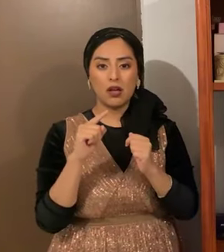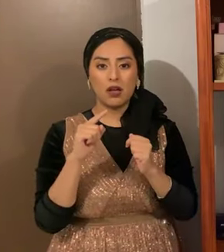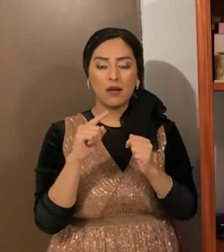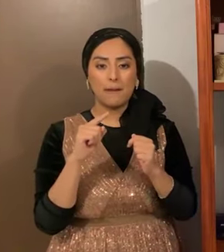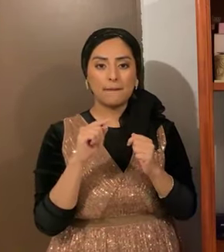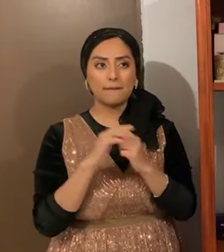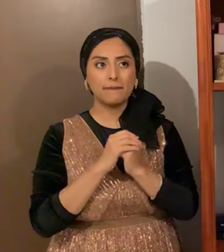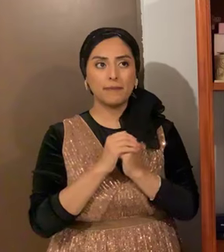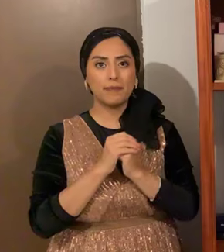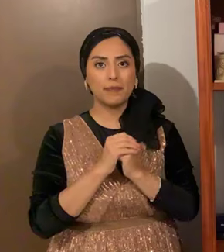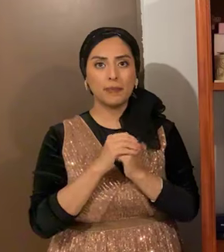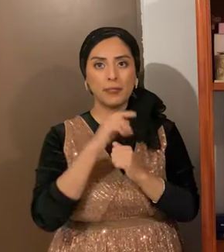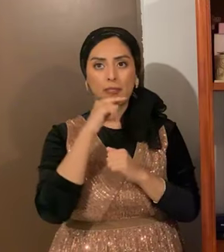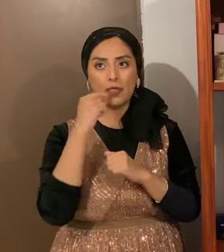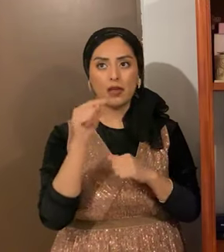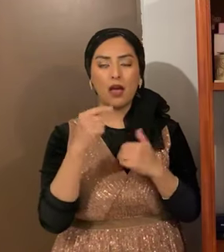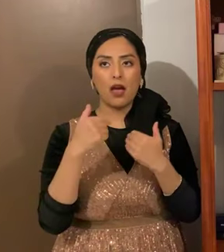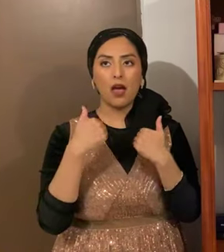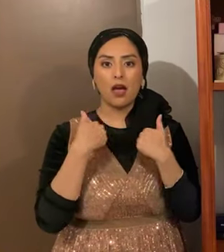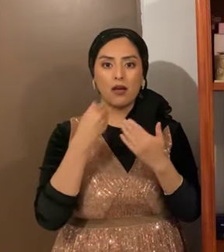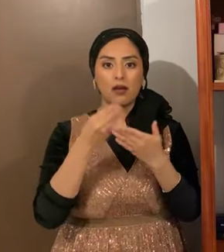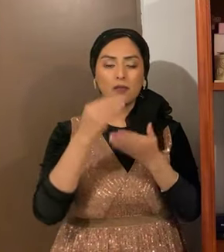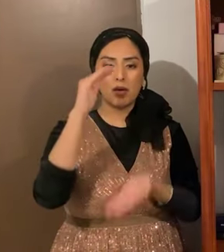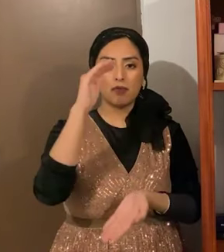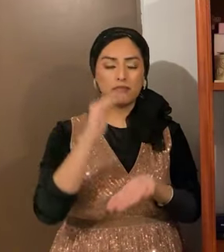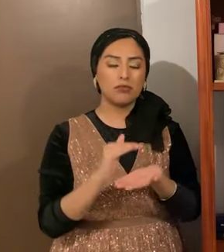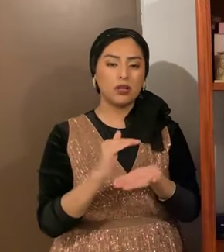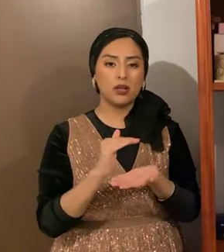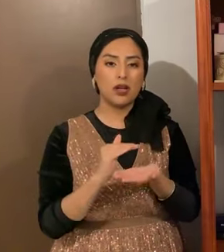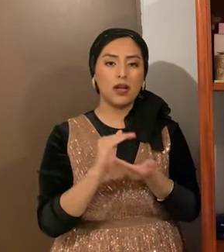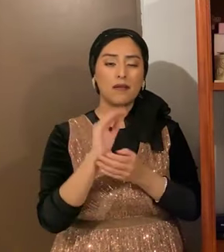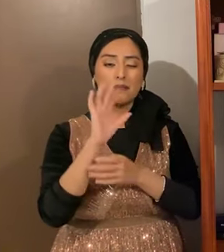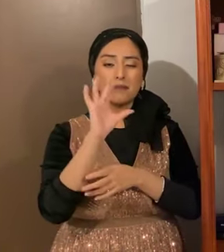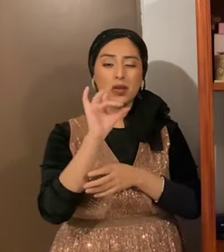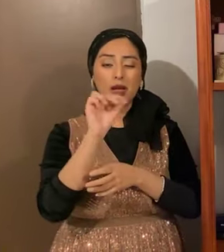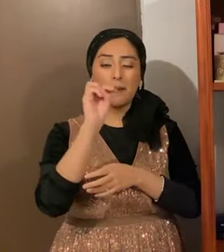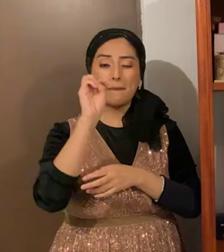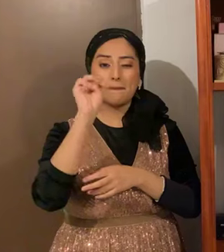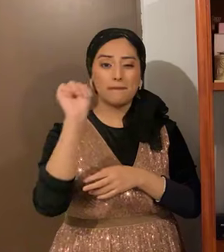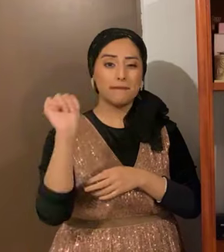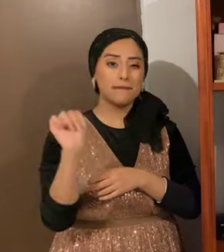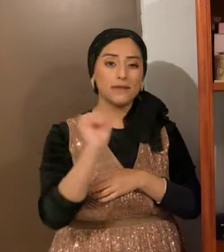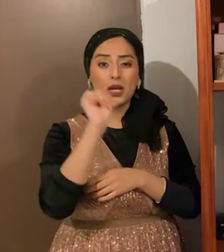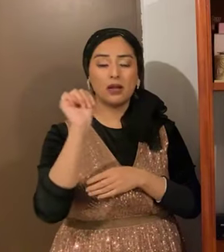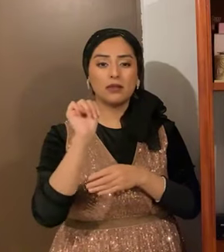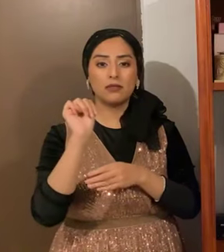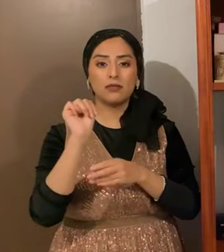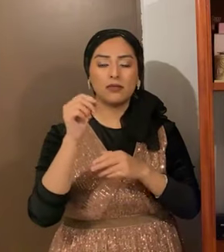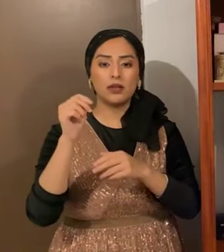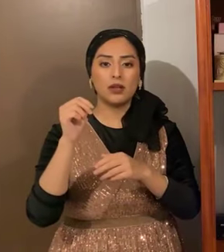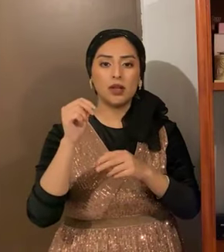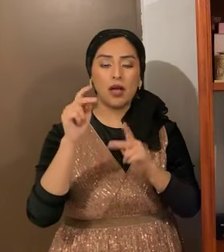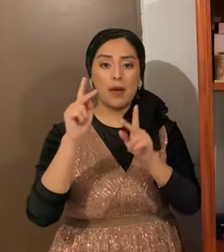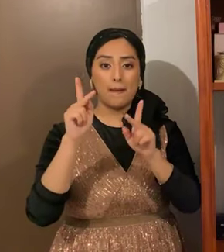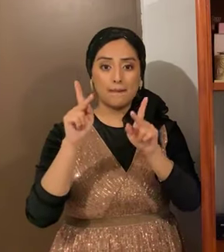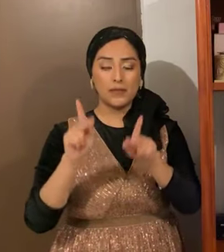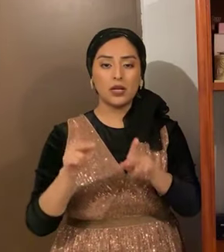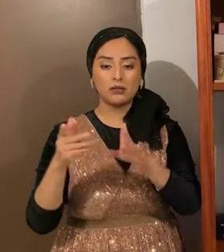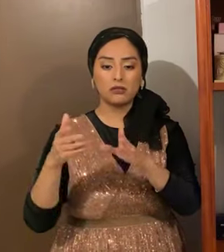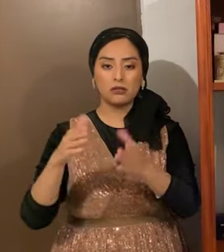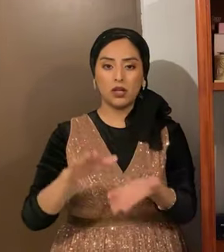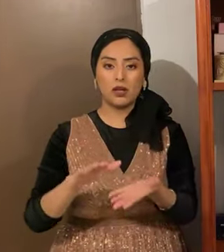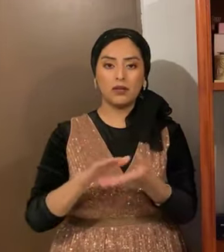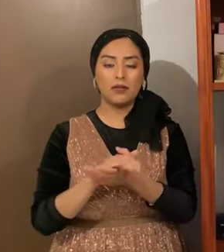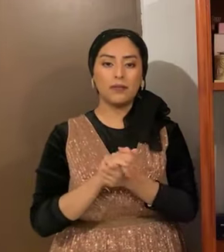bajas, incluidas hasta 25.000 muertes de tropas tropas, no dice soldados, tropas,